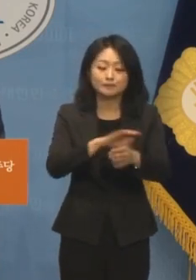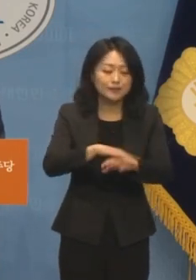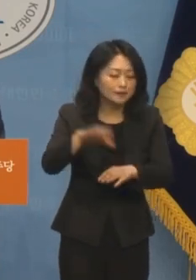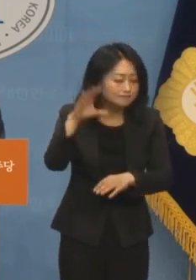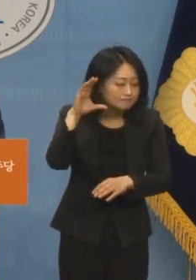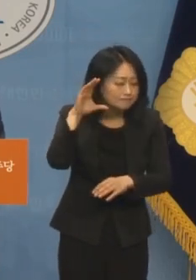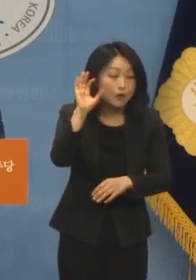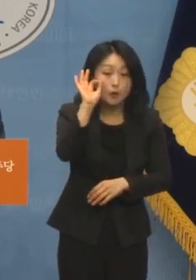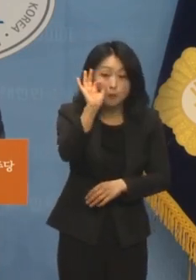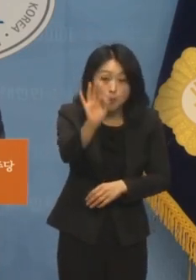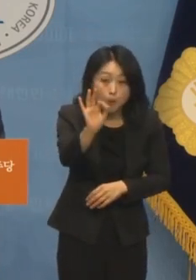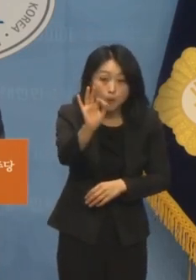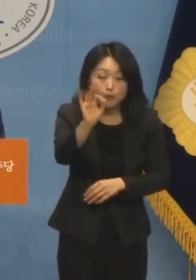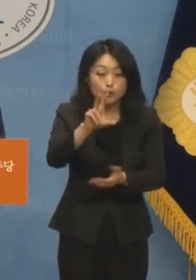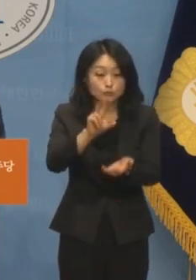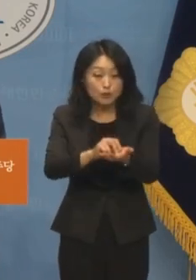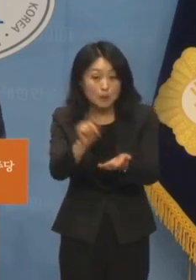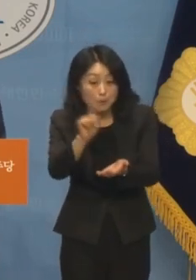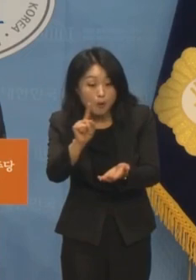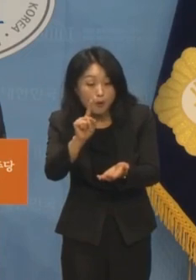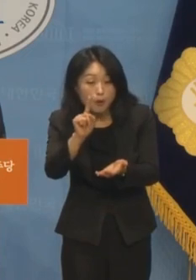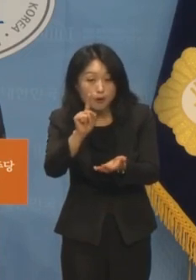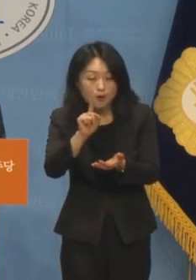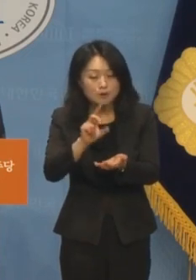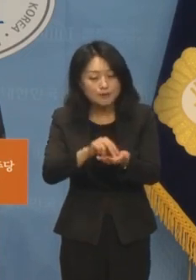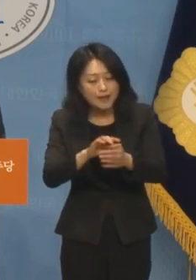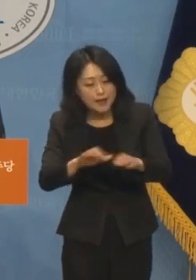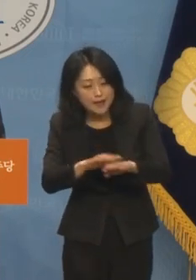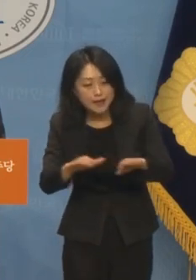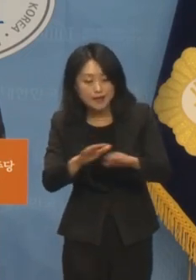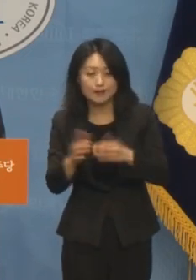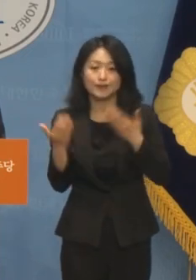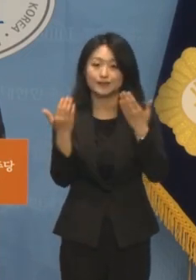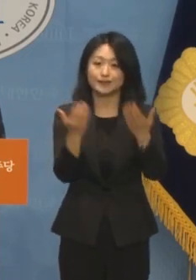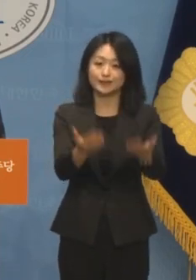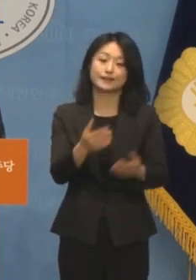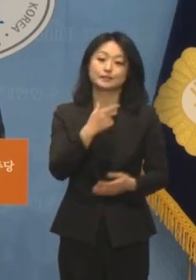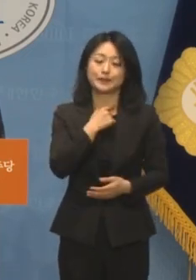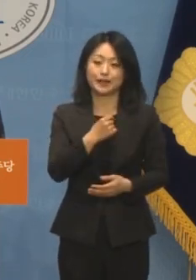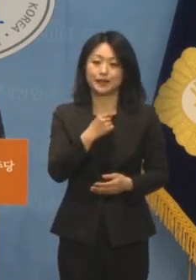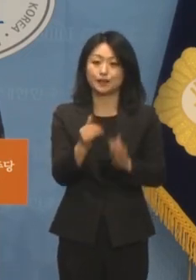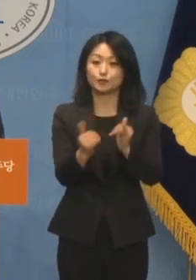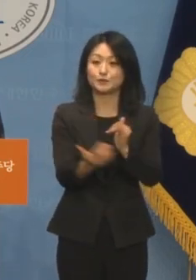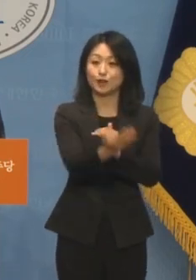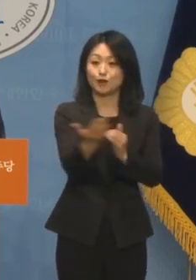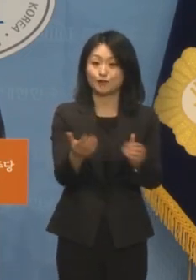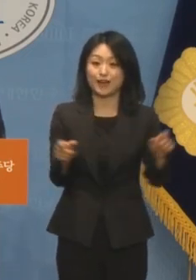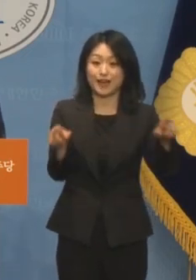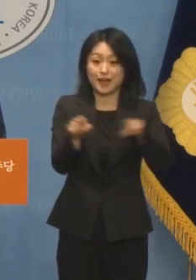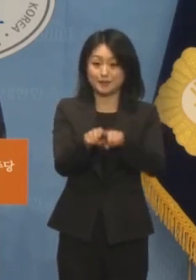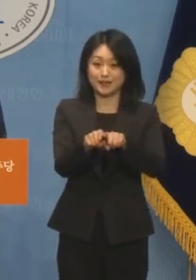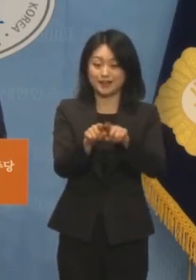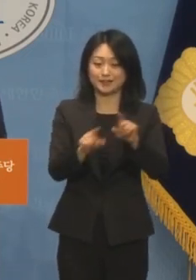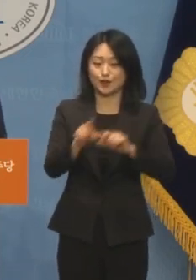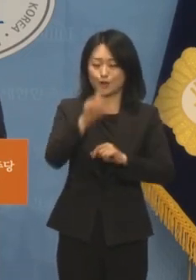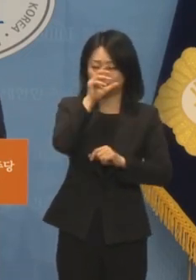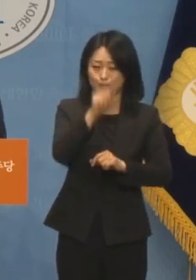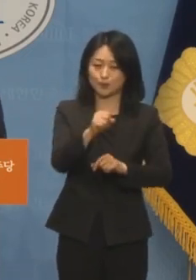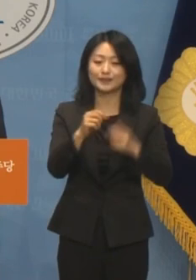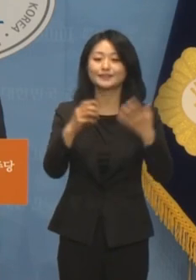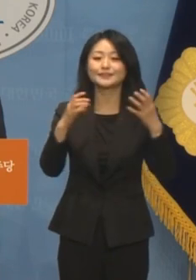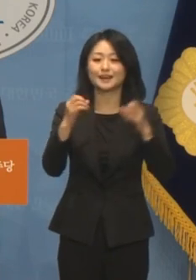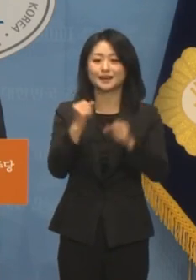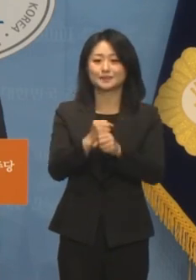경청하고 직면한 문제를 함께 풀어갈 것입니다. 우리 국민들과 함께 더 나은 국가를